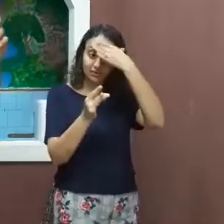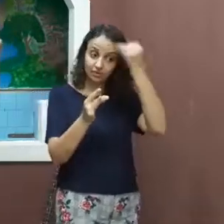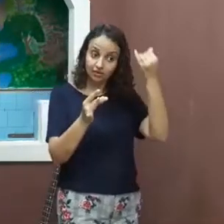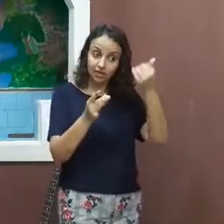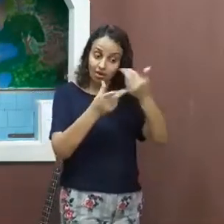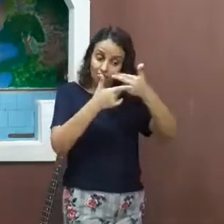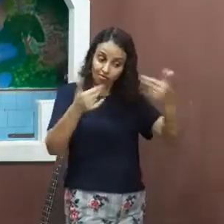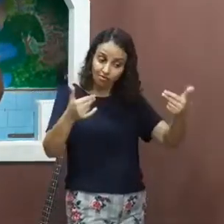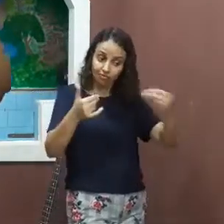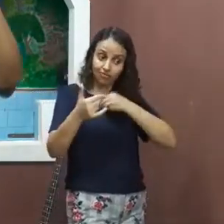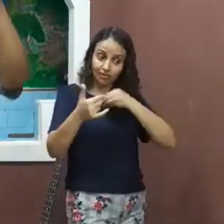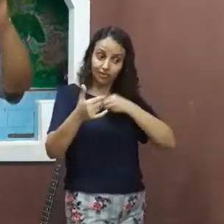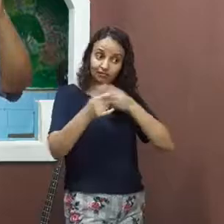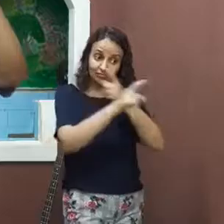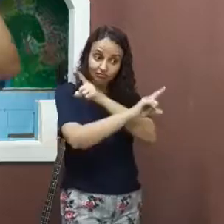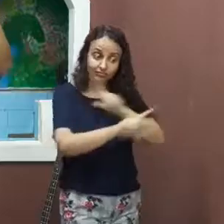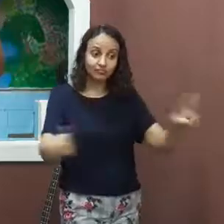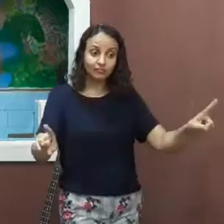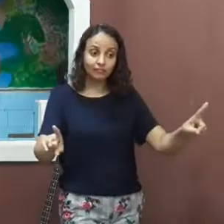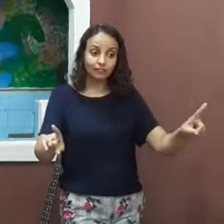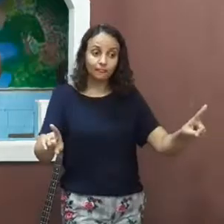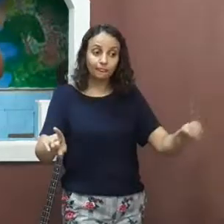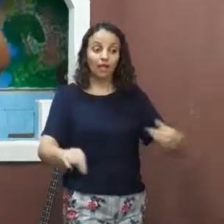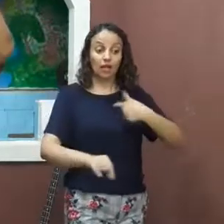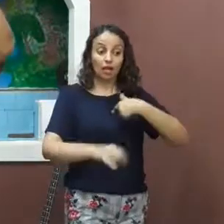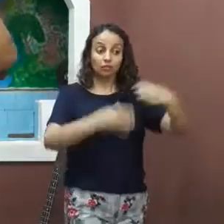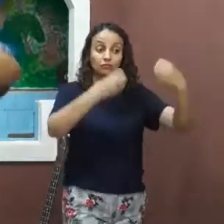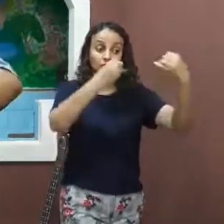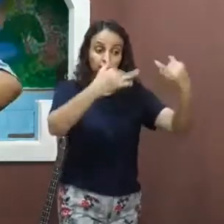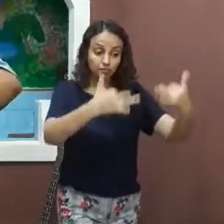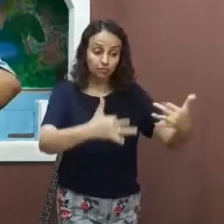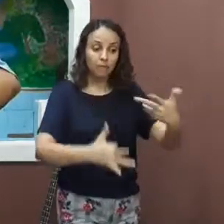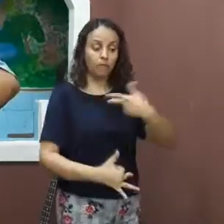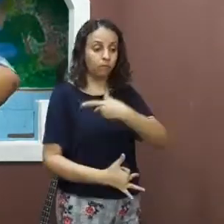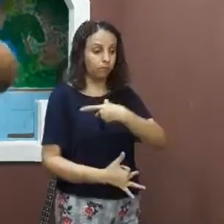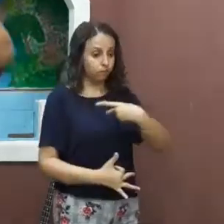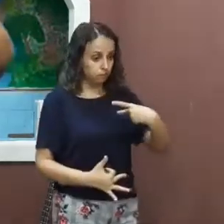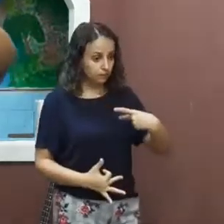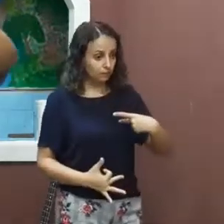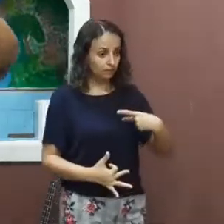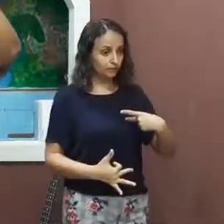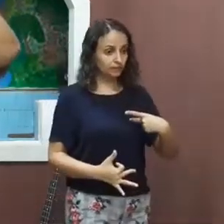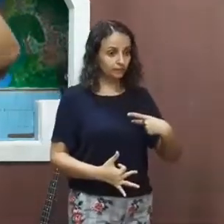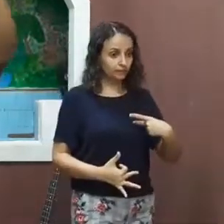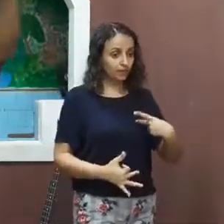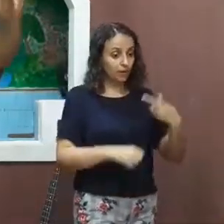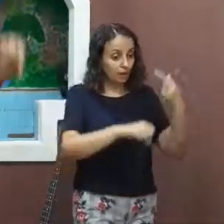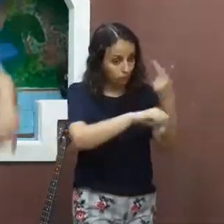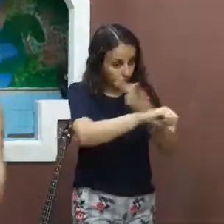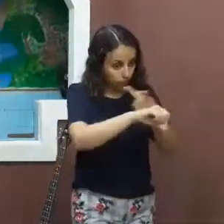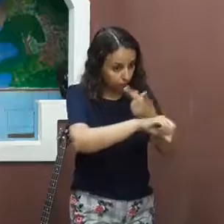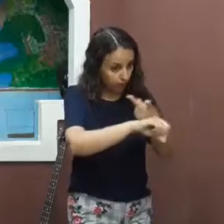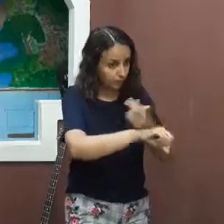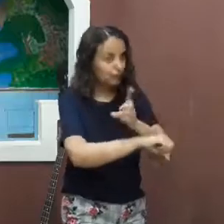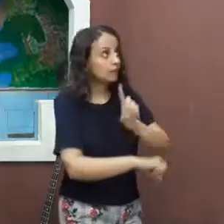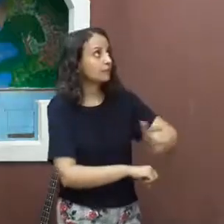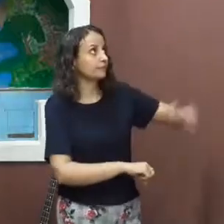resto. Eu estou falando da minha área. Pastor, busque a Deus.